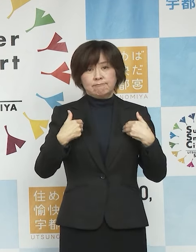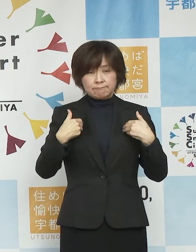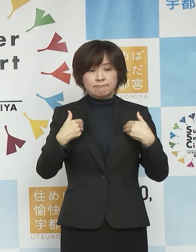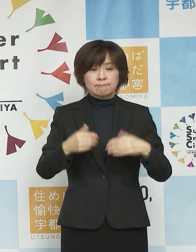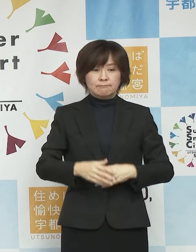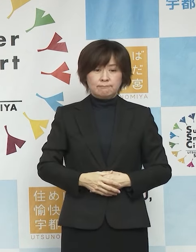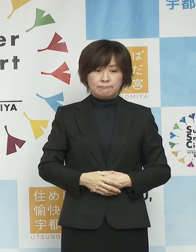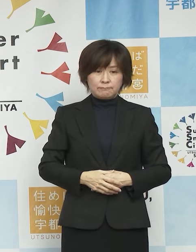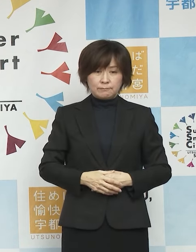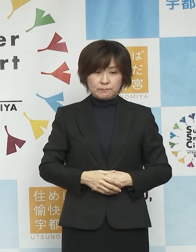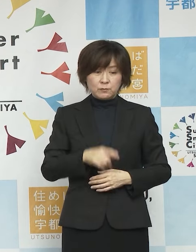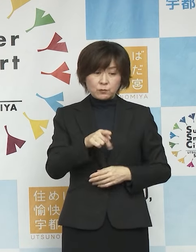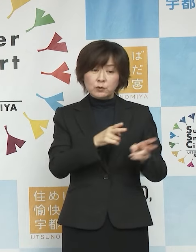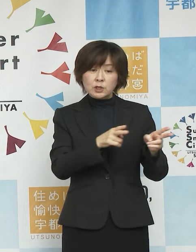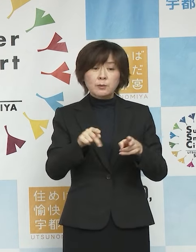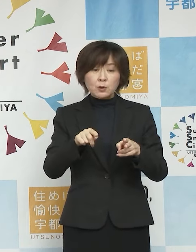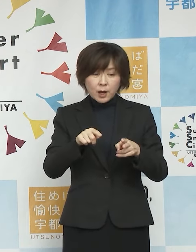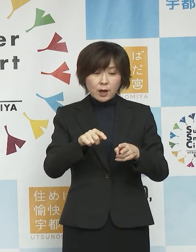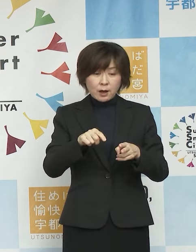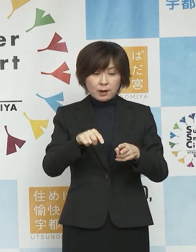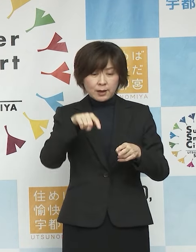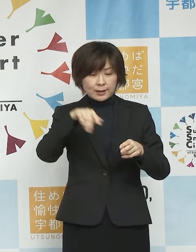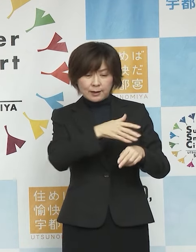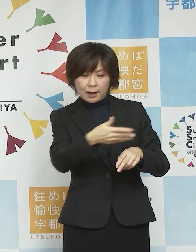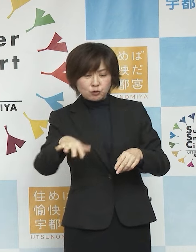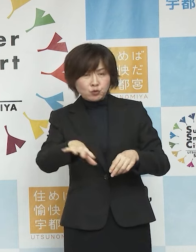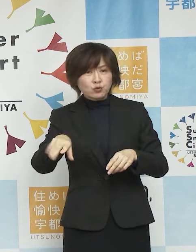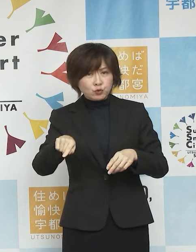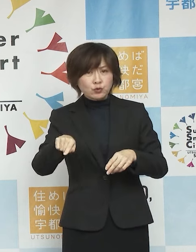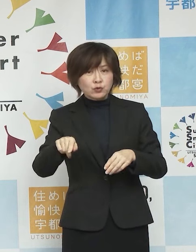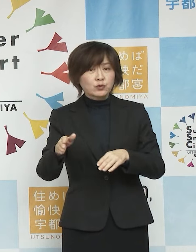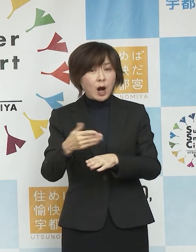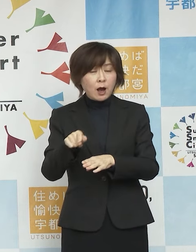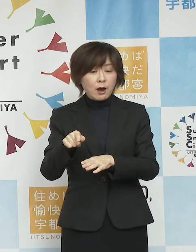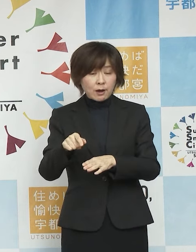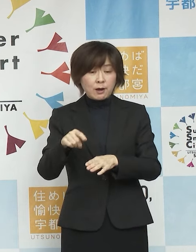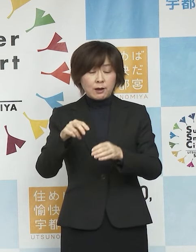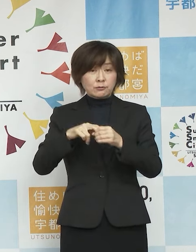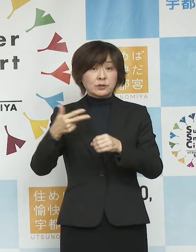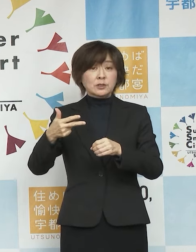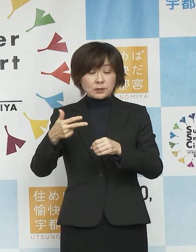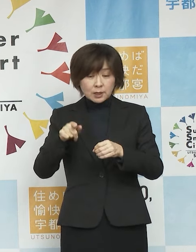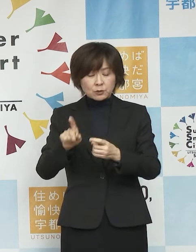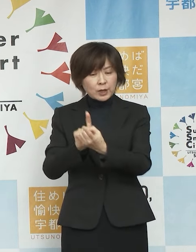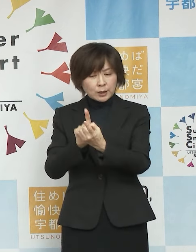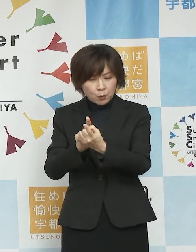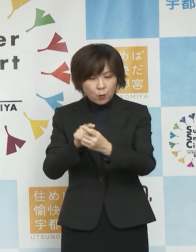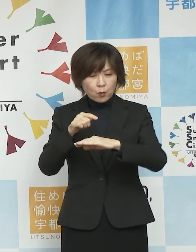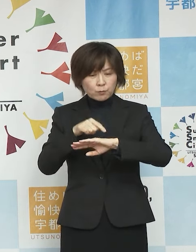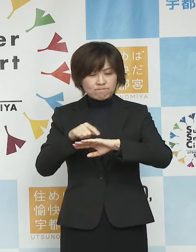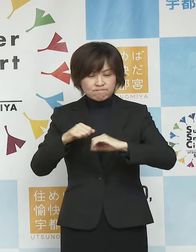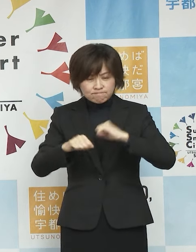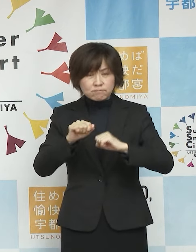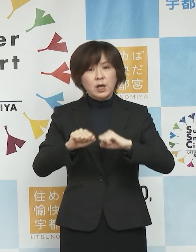ませんし、河川の整備は下流からということで、ずっと市が対応対策を取り続けてきました